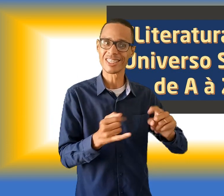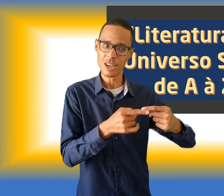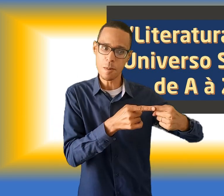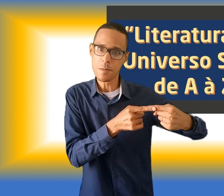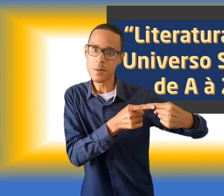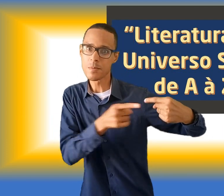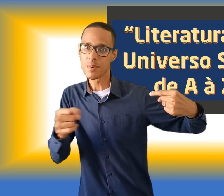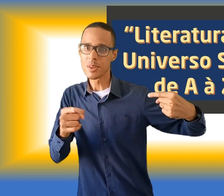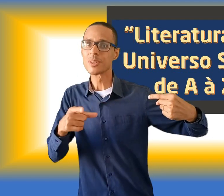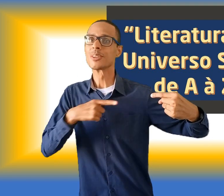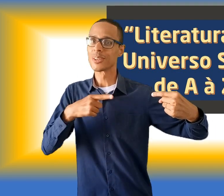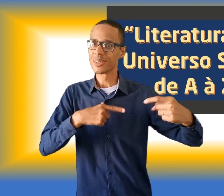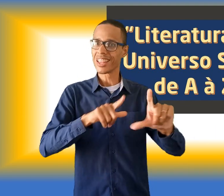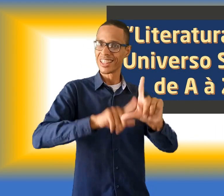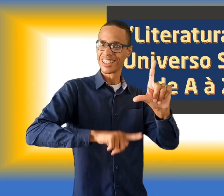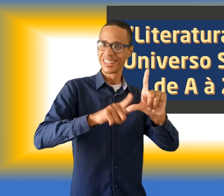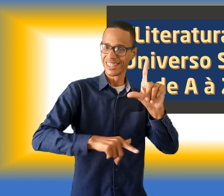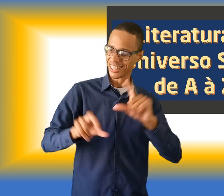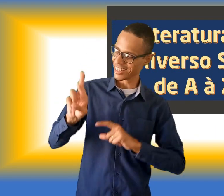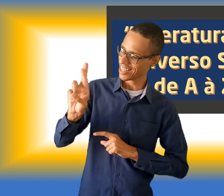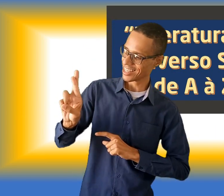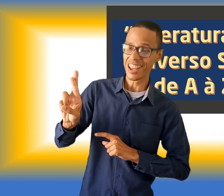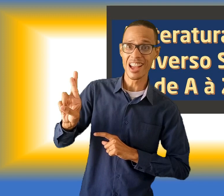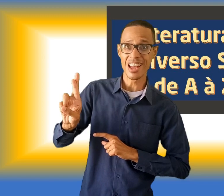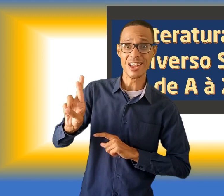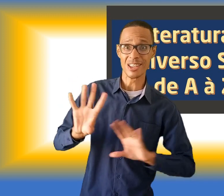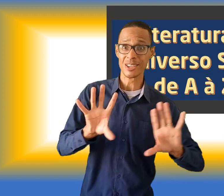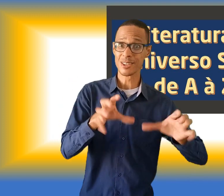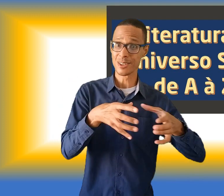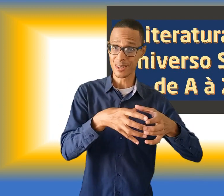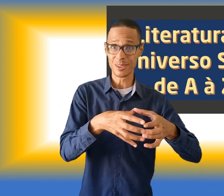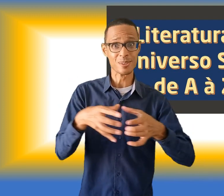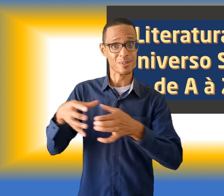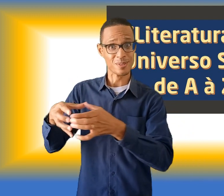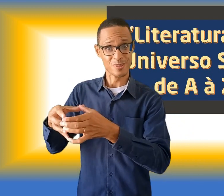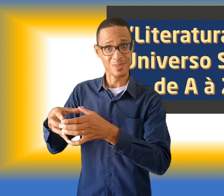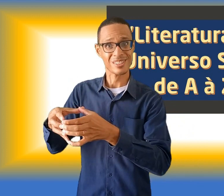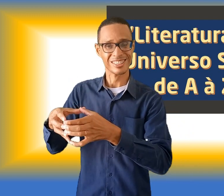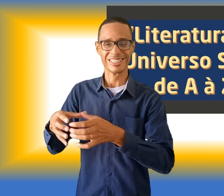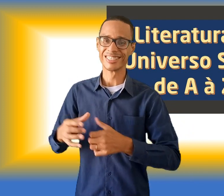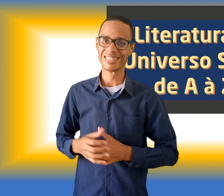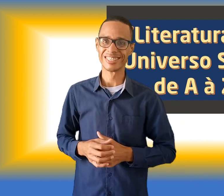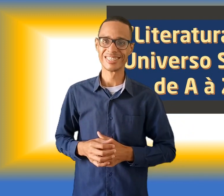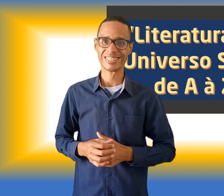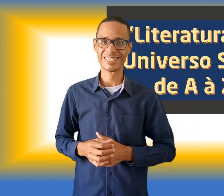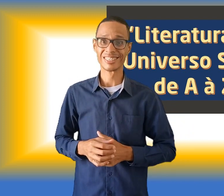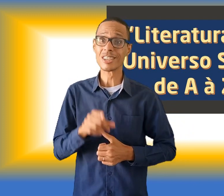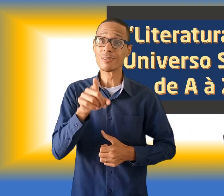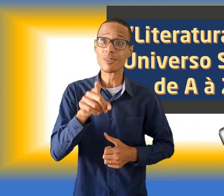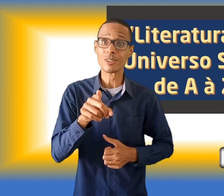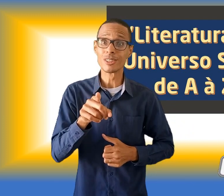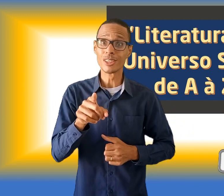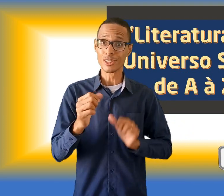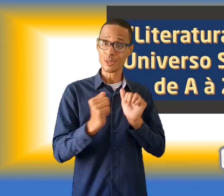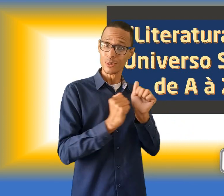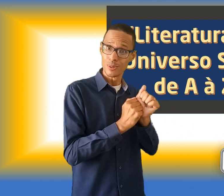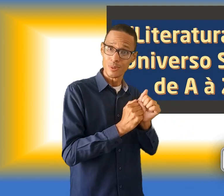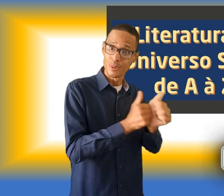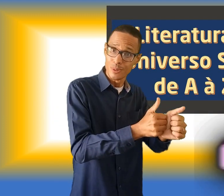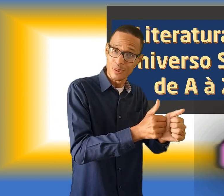o primeiro bloco de títulos com a letra R. Se esteve comigo desde o início desse